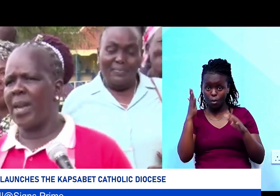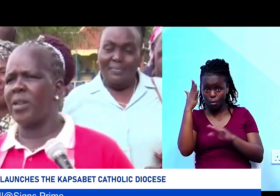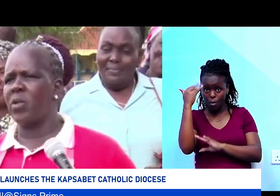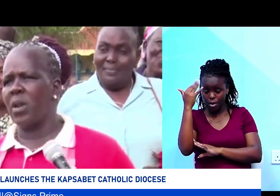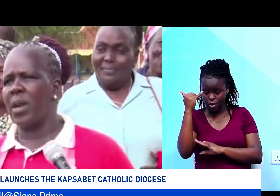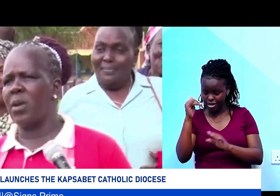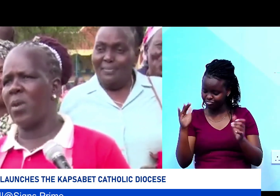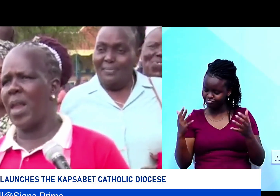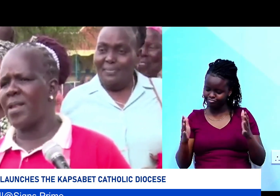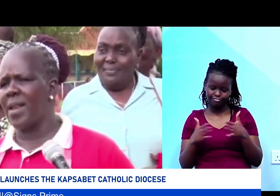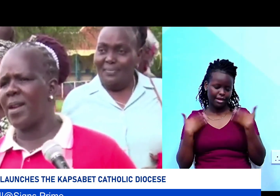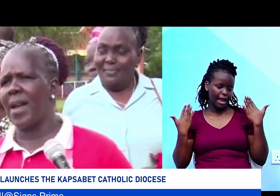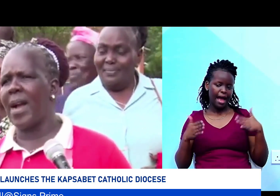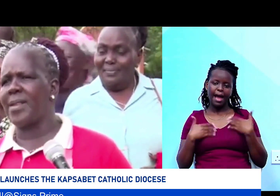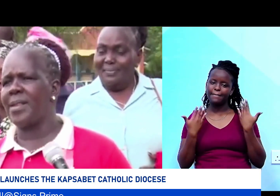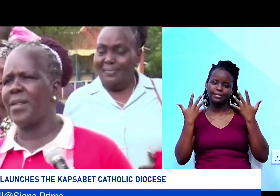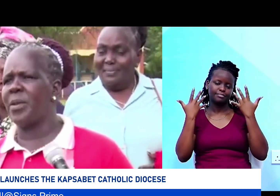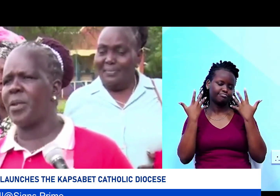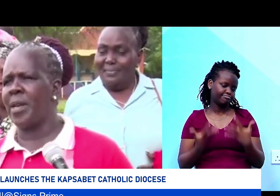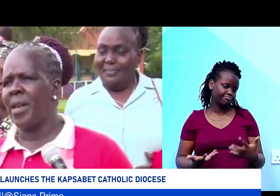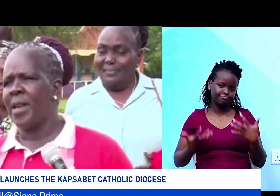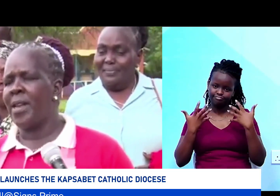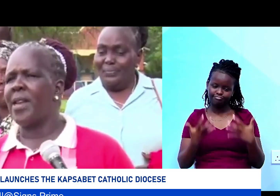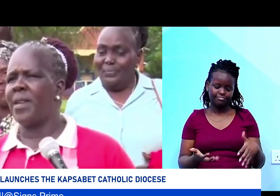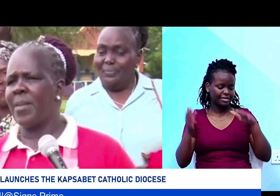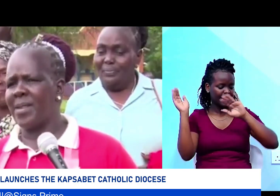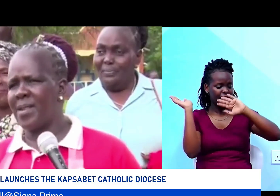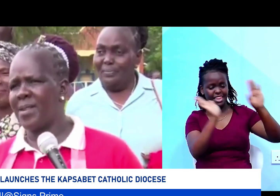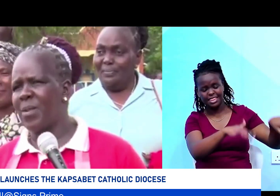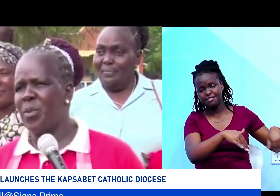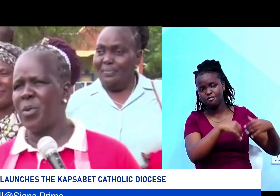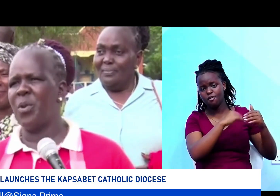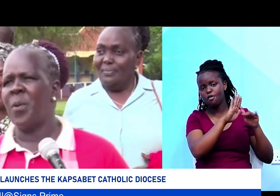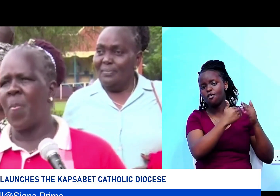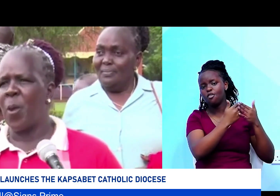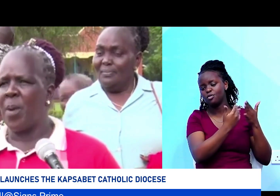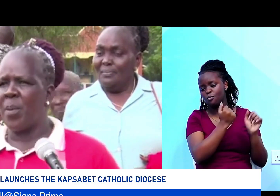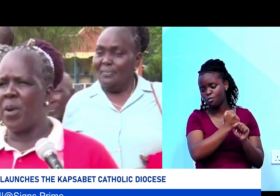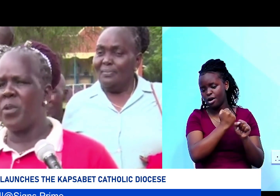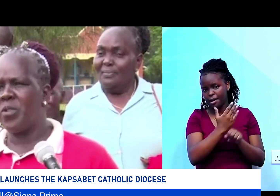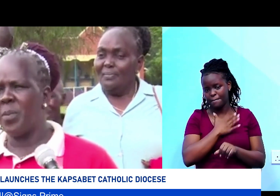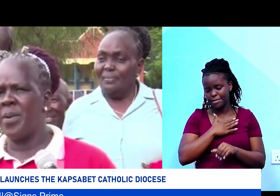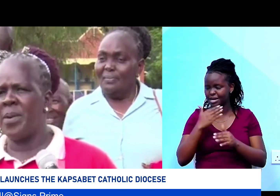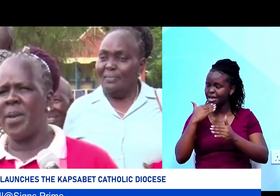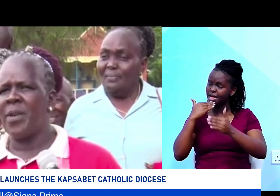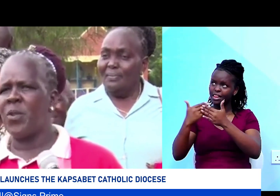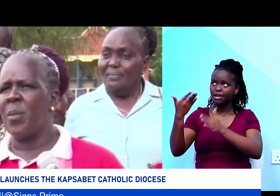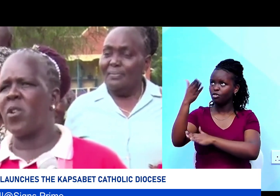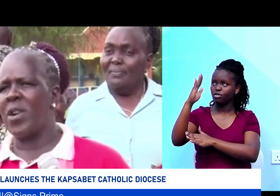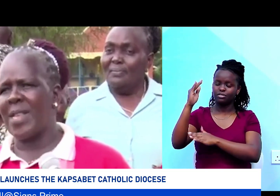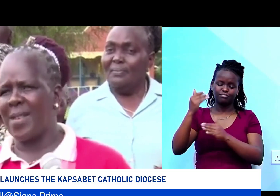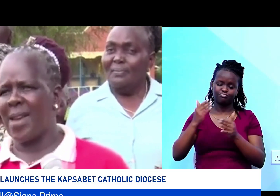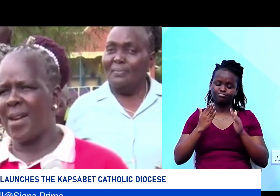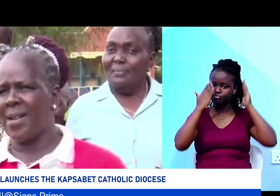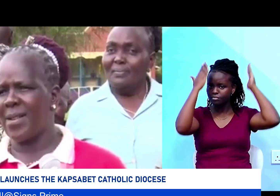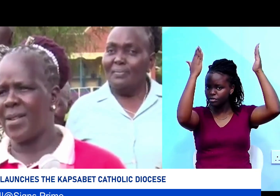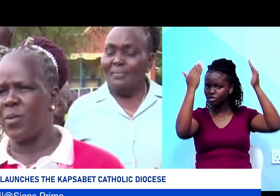kitu, nilikuwa nakula lunch lakini nikaachanisha yote. Ninasema asante kwa Mungu. Tumepewa bishop. Tumengoja sana.